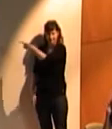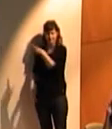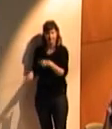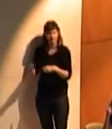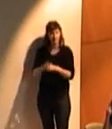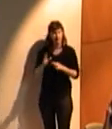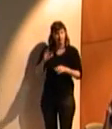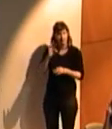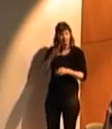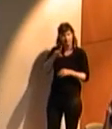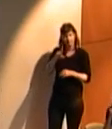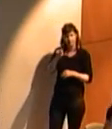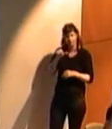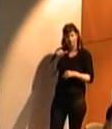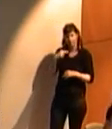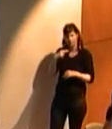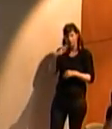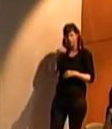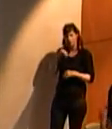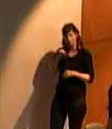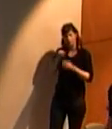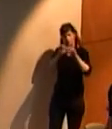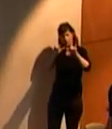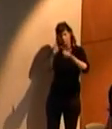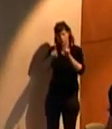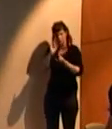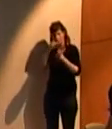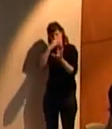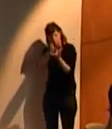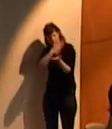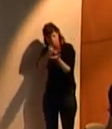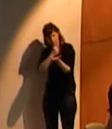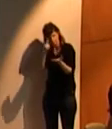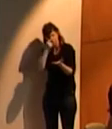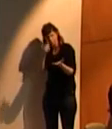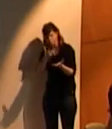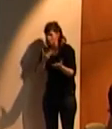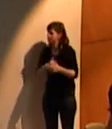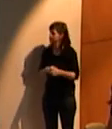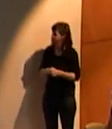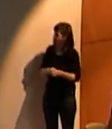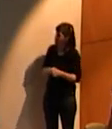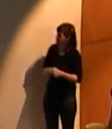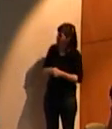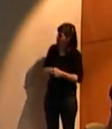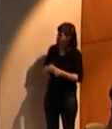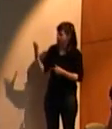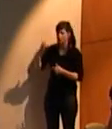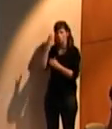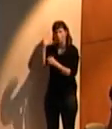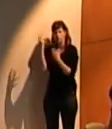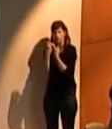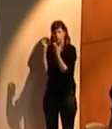Françoise est dans la salle et pourra peut-être communiquer... sur ça. Oui, alors d'autres concepts d'abri très rapidement.